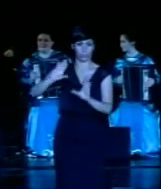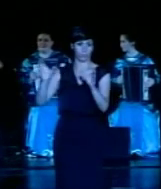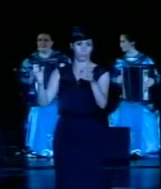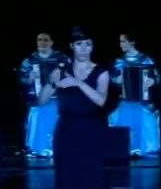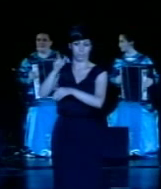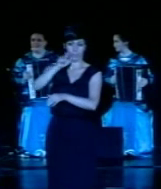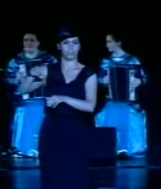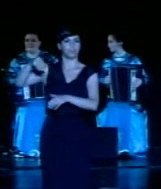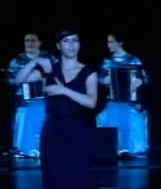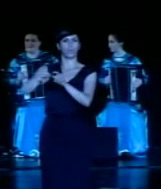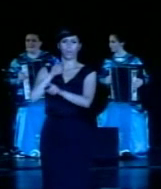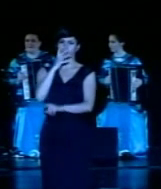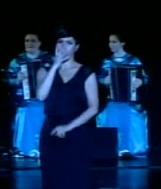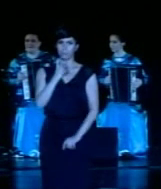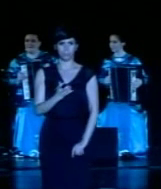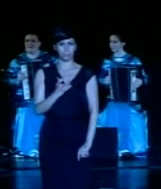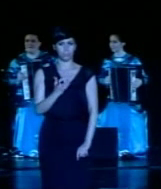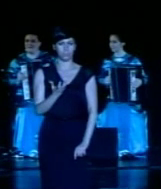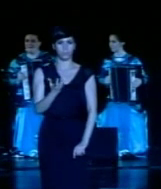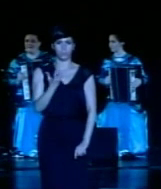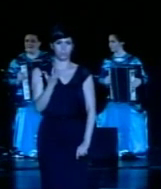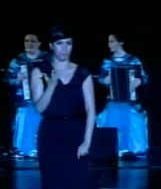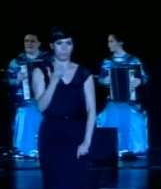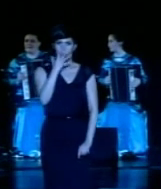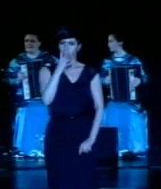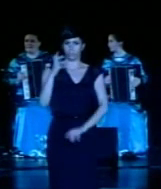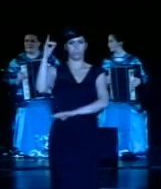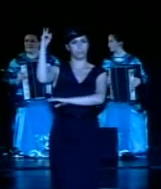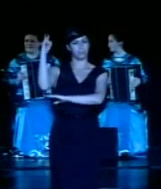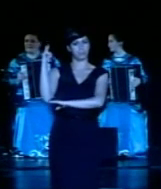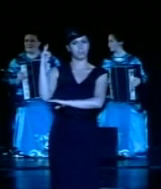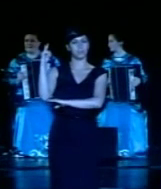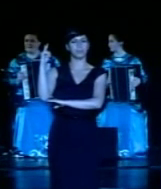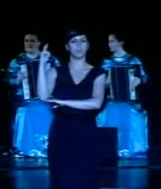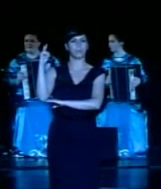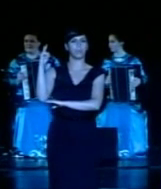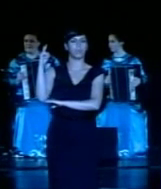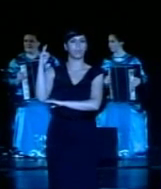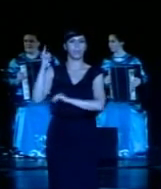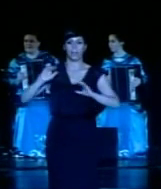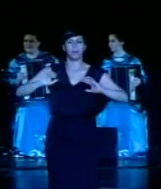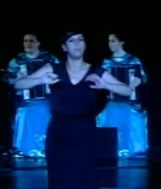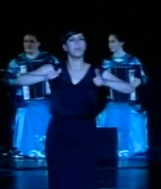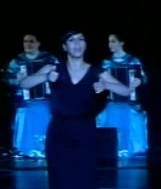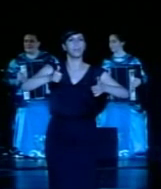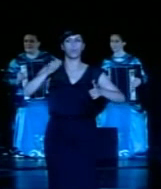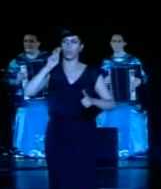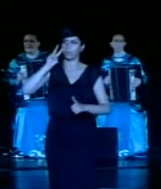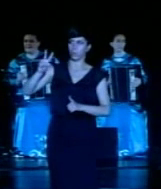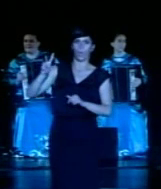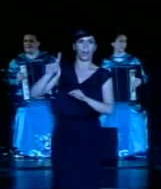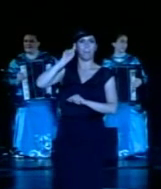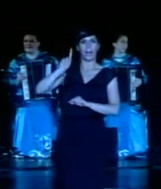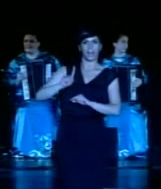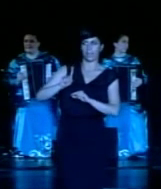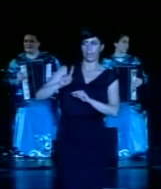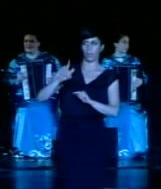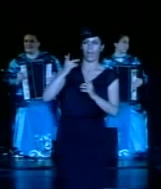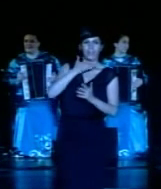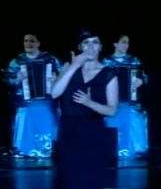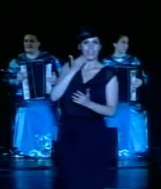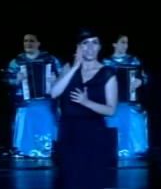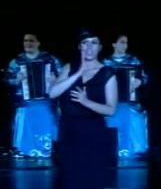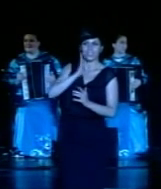son gente muy seria, muy grande. Entonces, al principio parecen muy distantes,